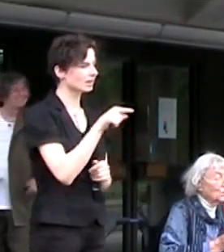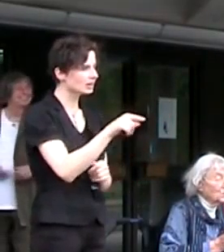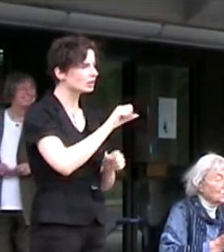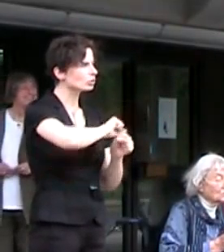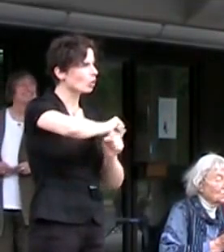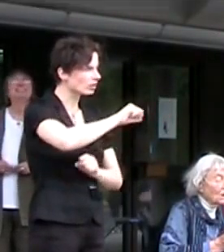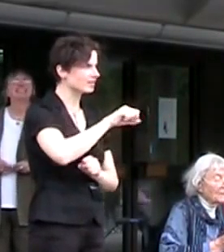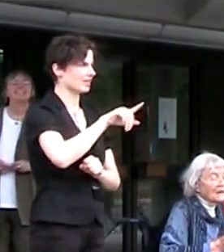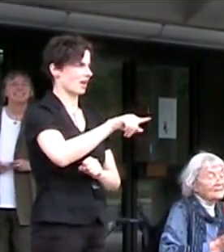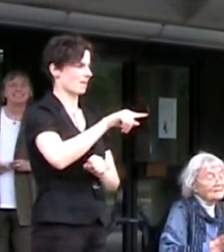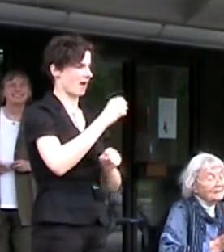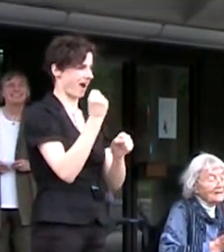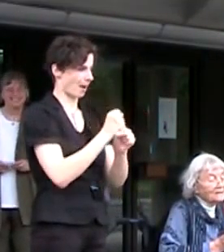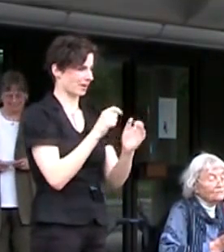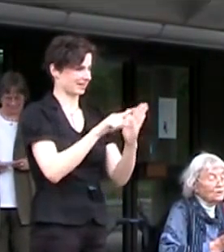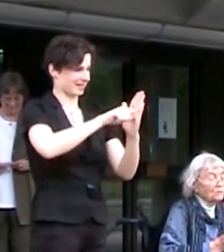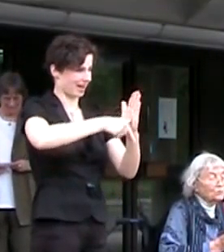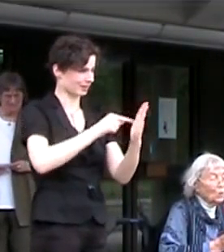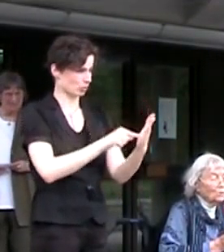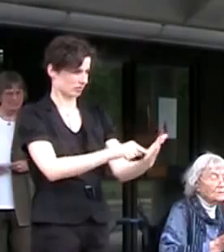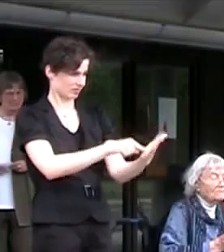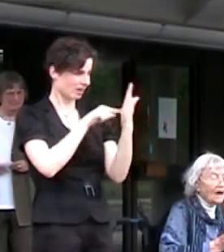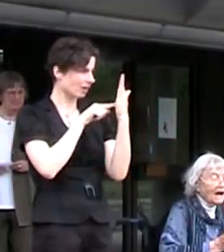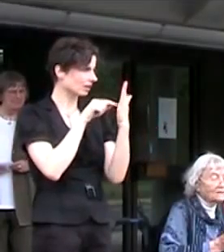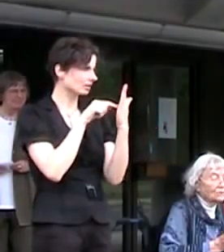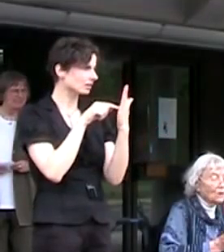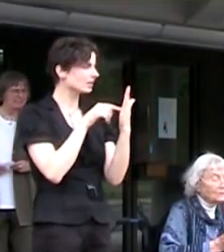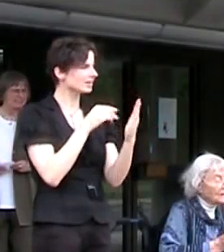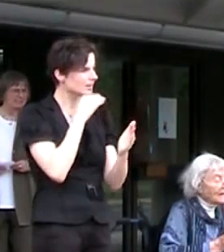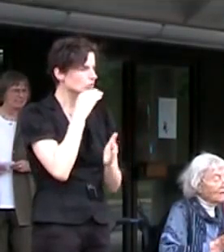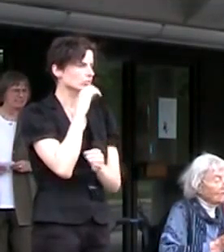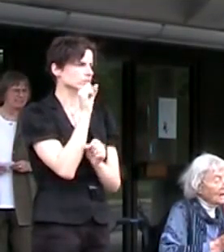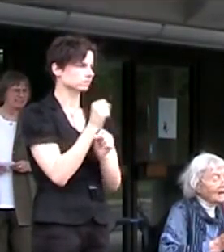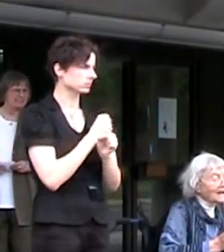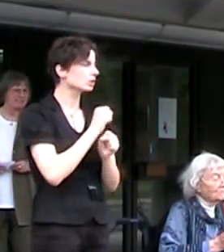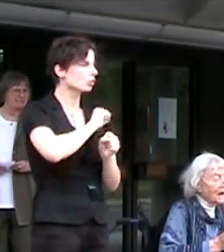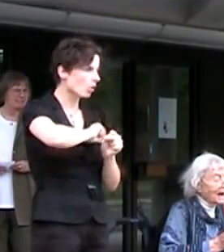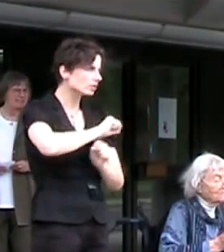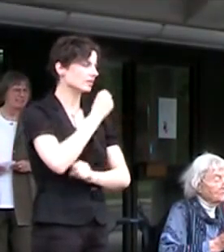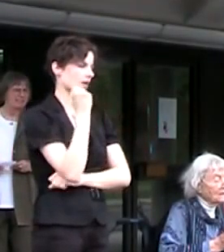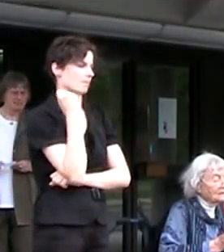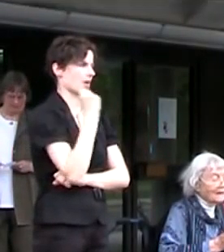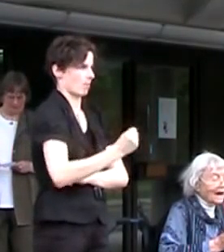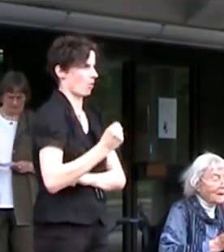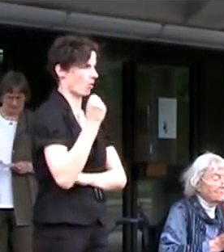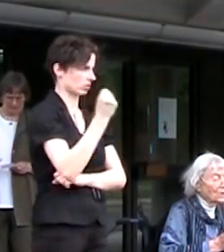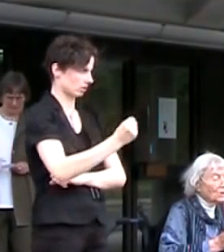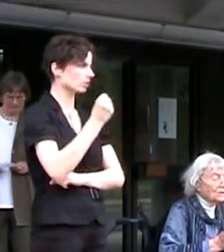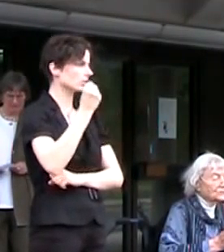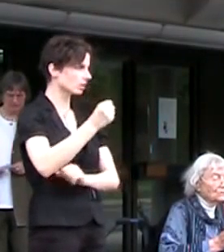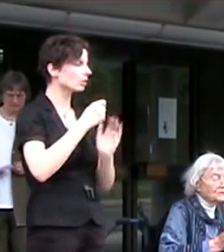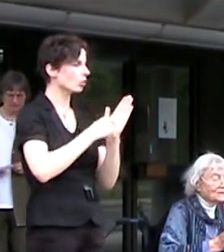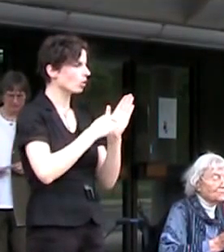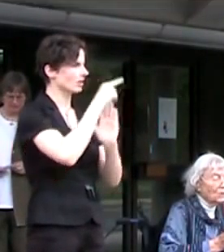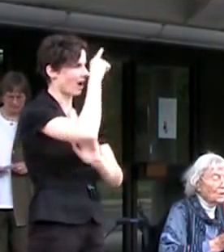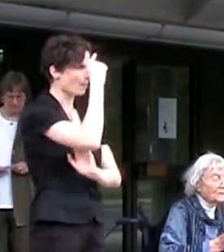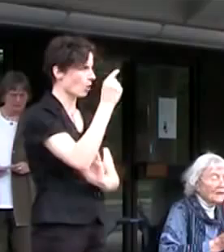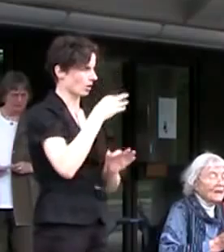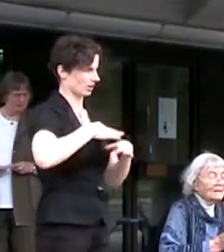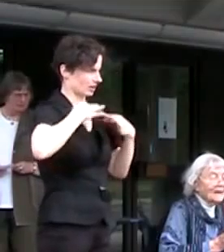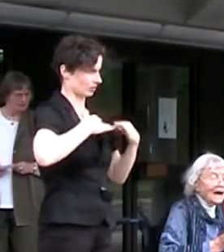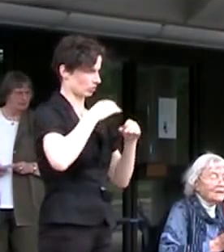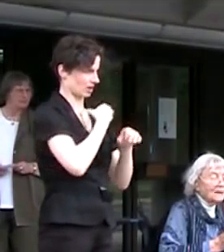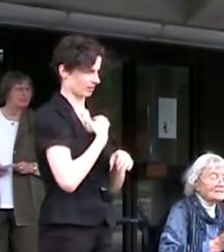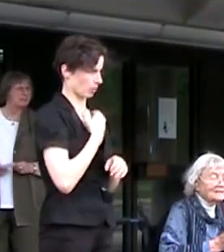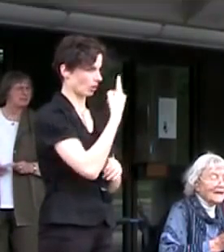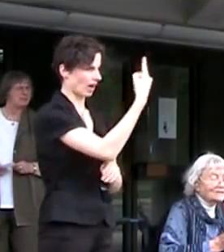der Gütersloher sie nicht vor dem Tode bewahren können, weil ein Beamter der Hamburger Gesundheitsbehörde